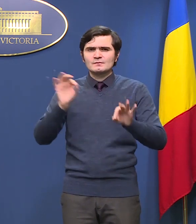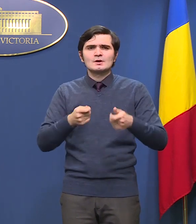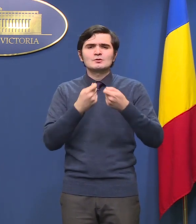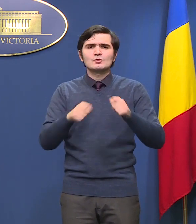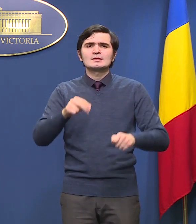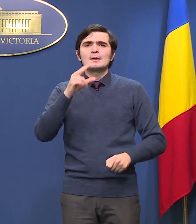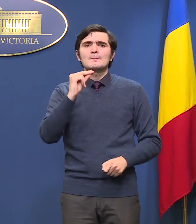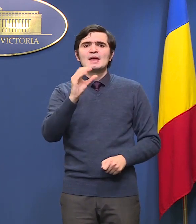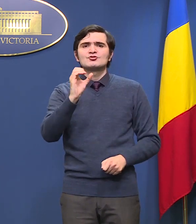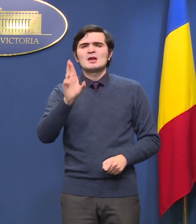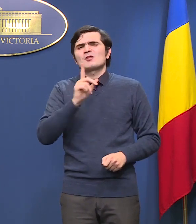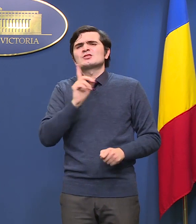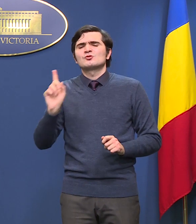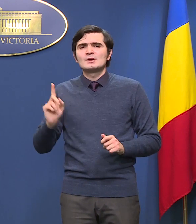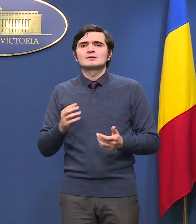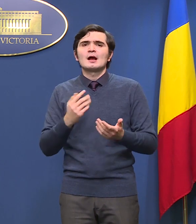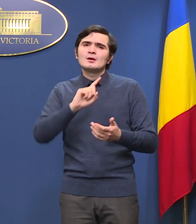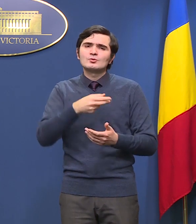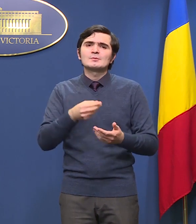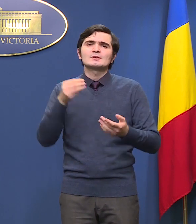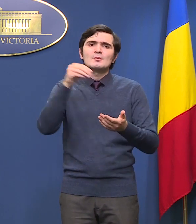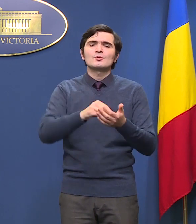funcțiune pentru a diagnostica.